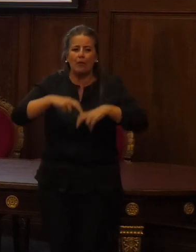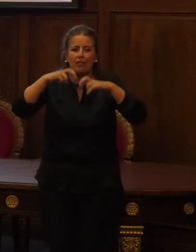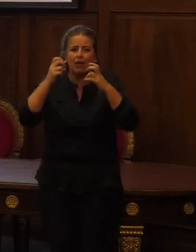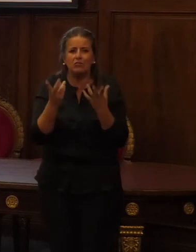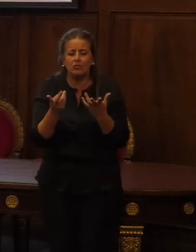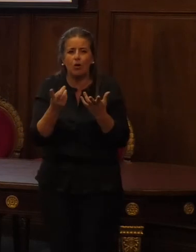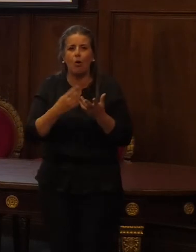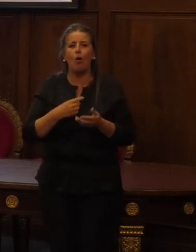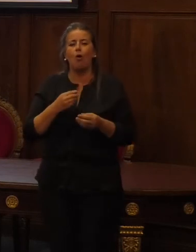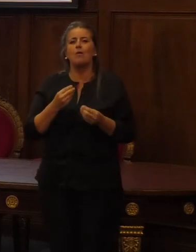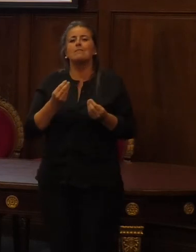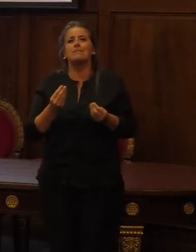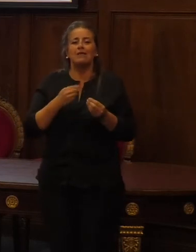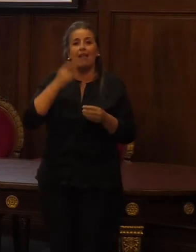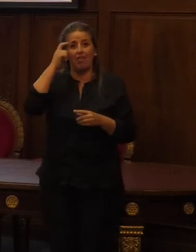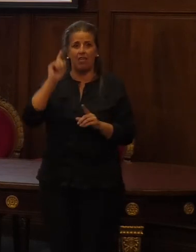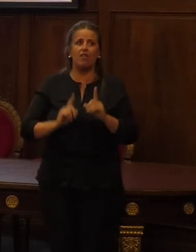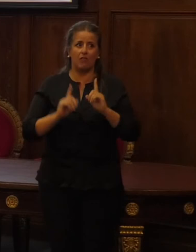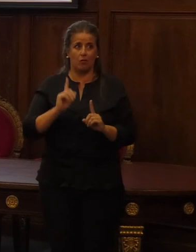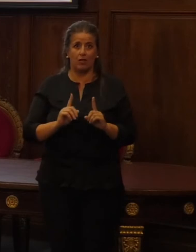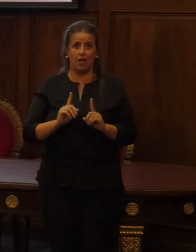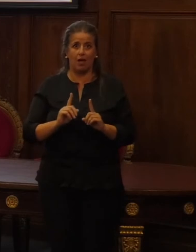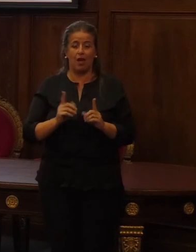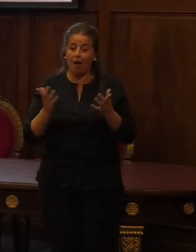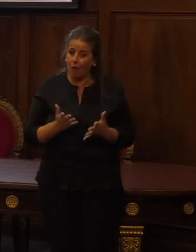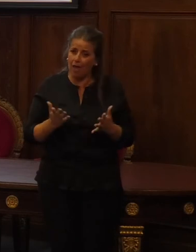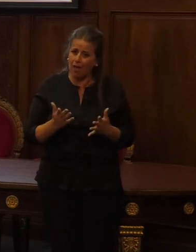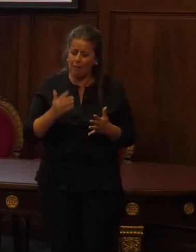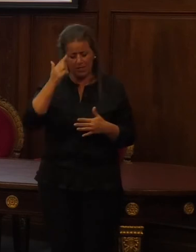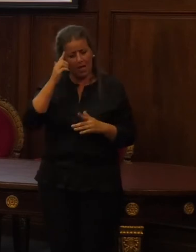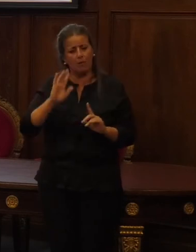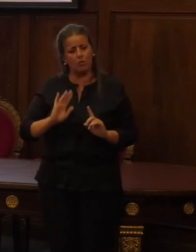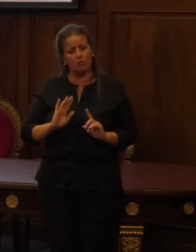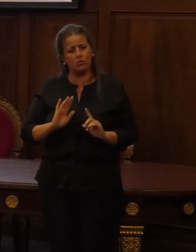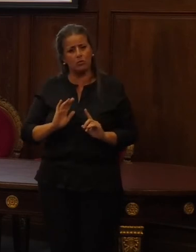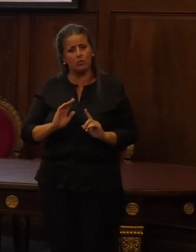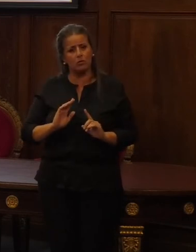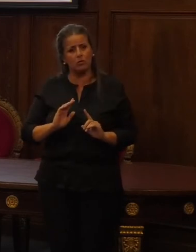en los concursables, la idea de facultad. ¿No será ahora?